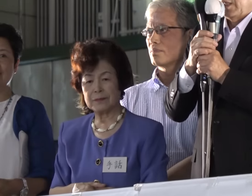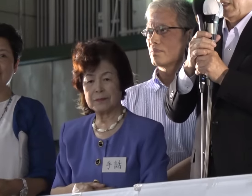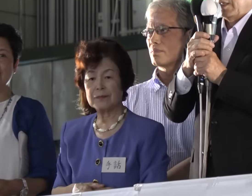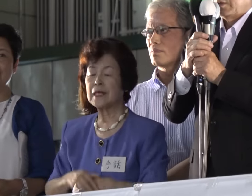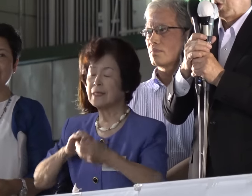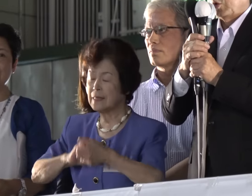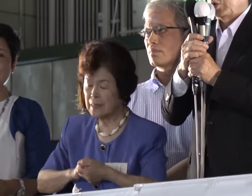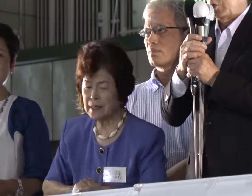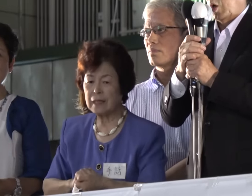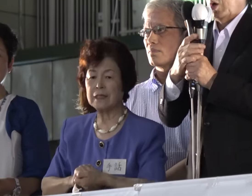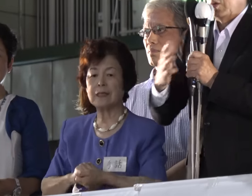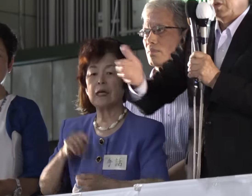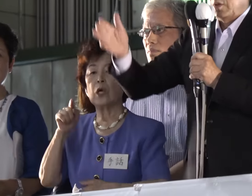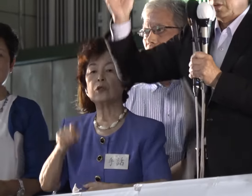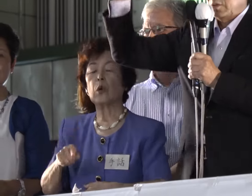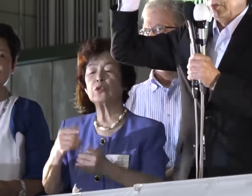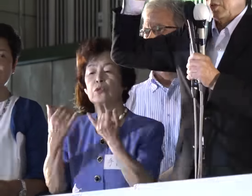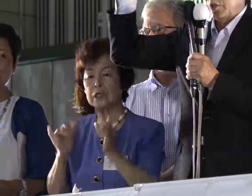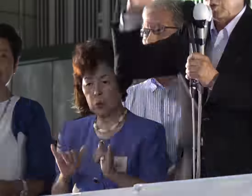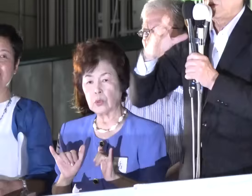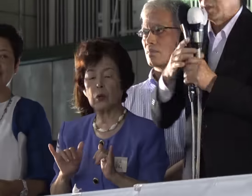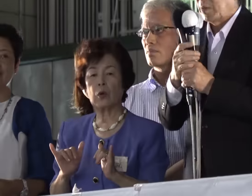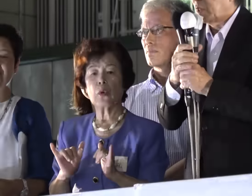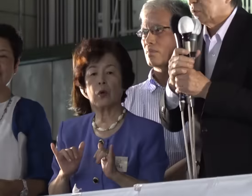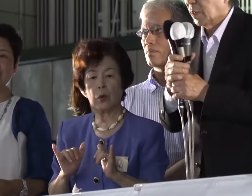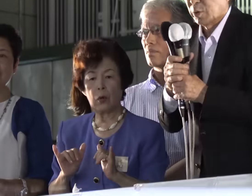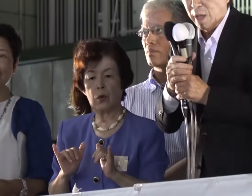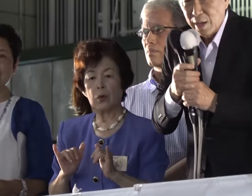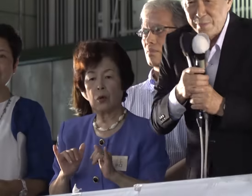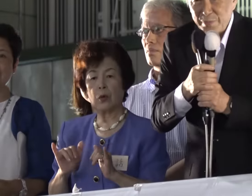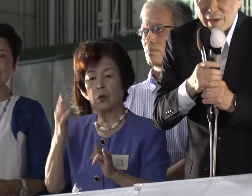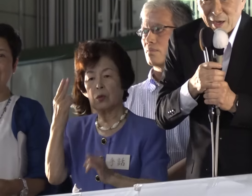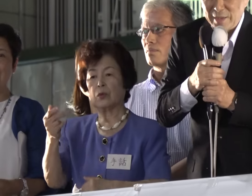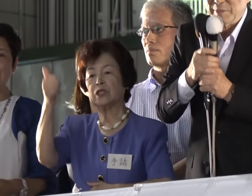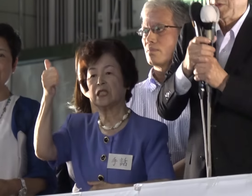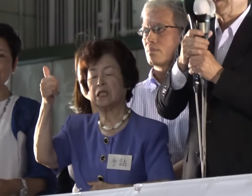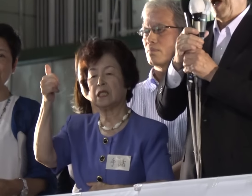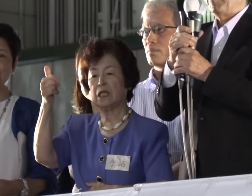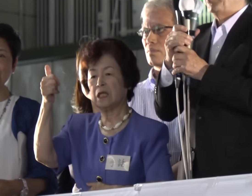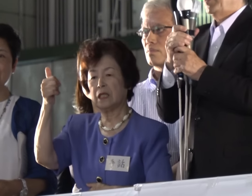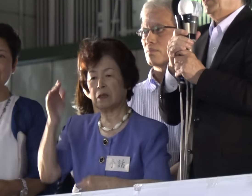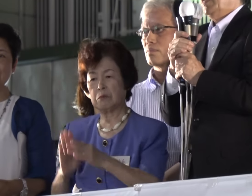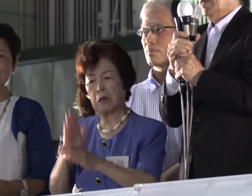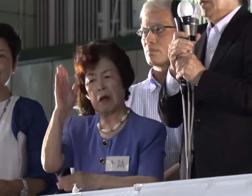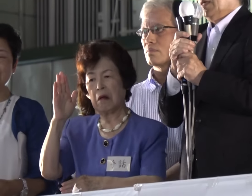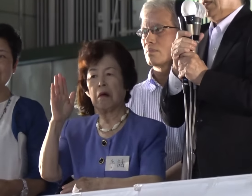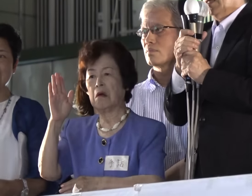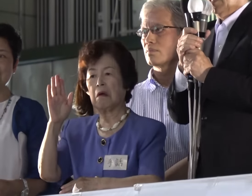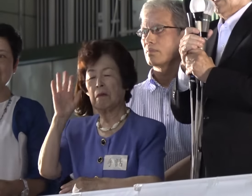ぜひそういう人の知事の姿は見たくないよね。はい、見たくない。